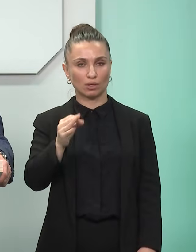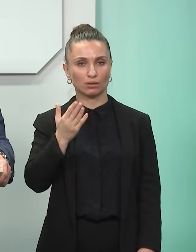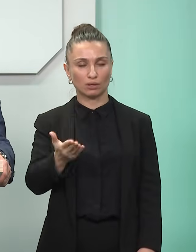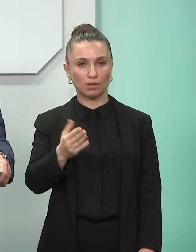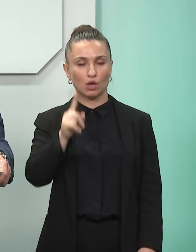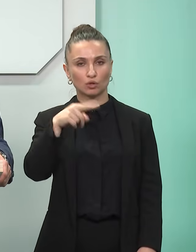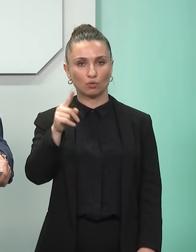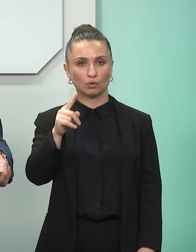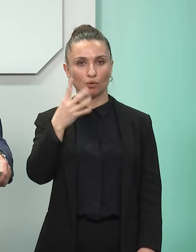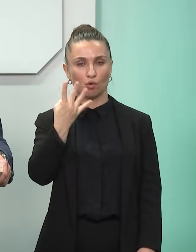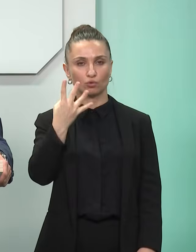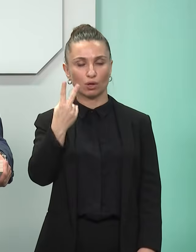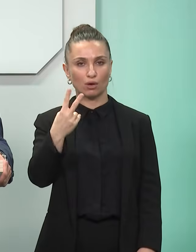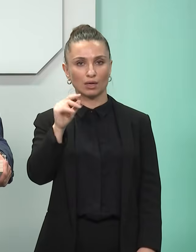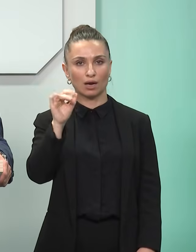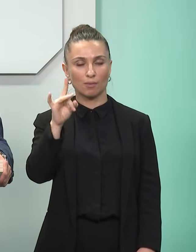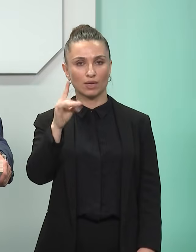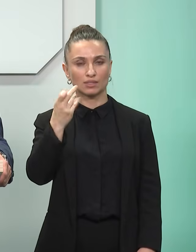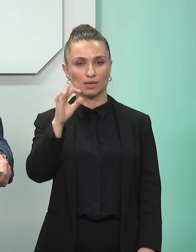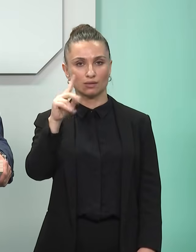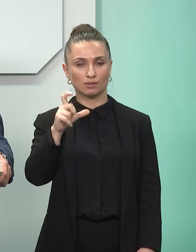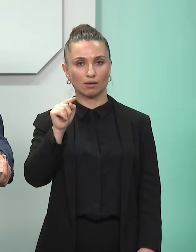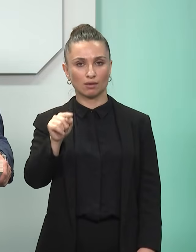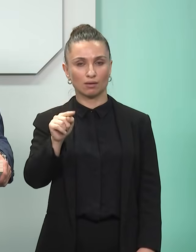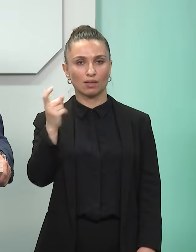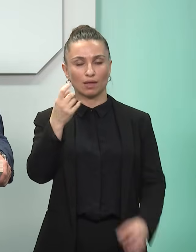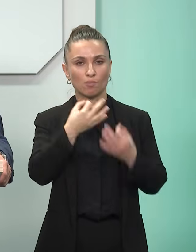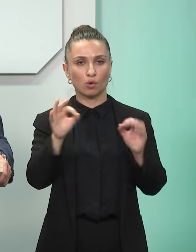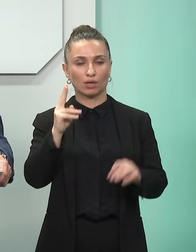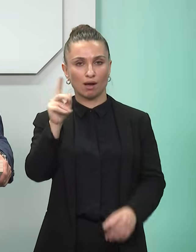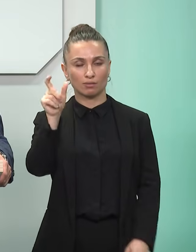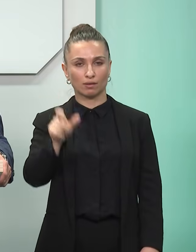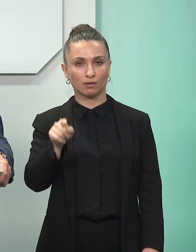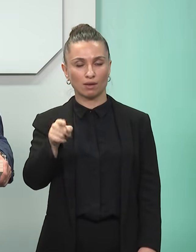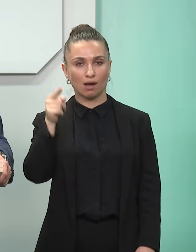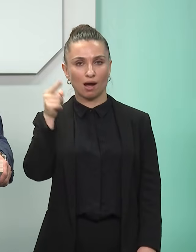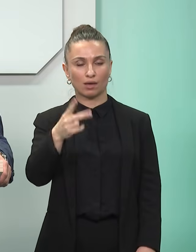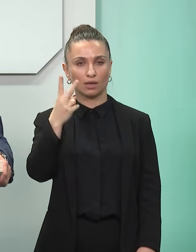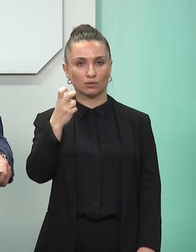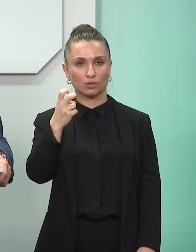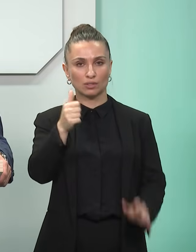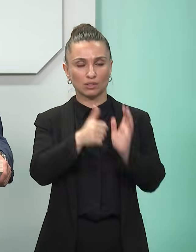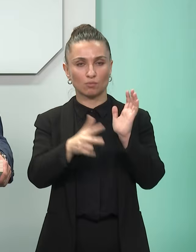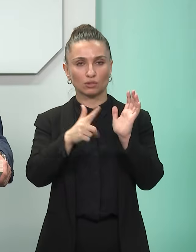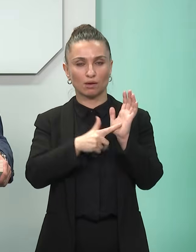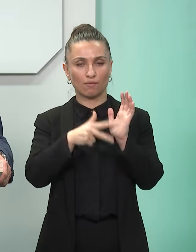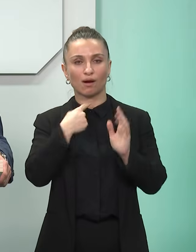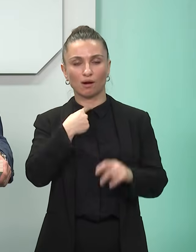80.55%, ნომერი 42 კახაბერ ცისკარიძე, დამოუკიდებელი კანდიდატი 1268